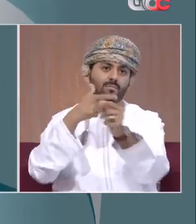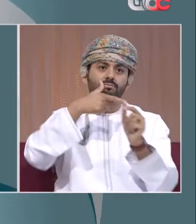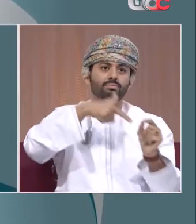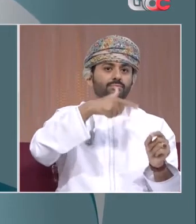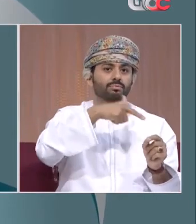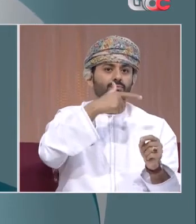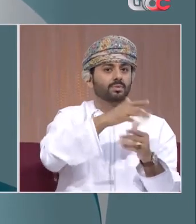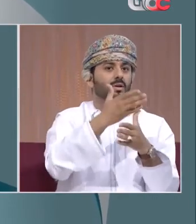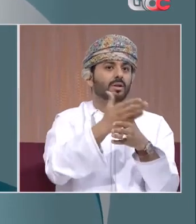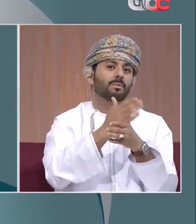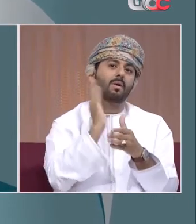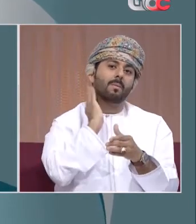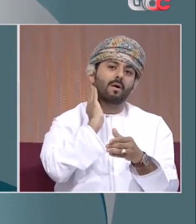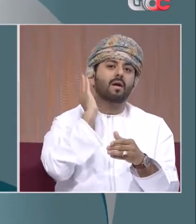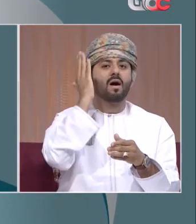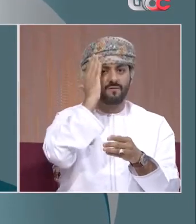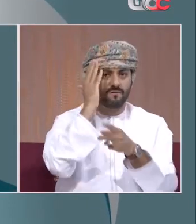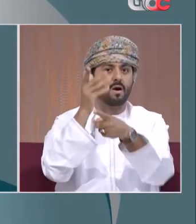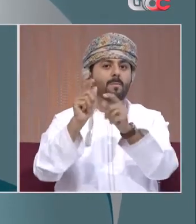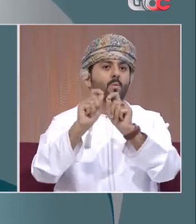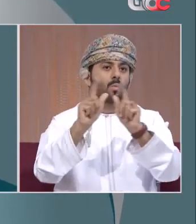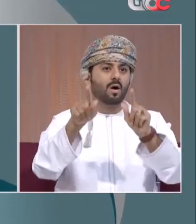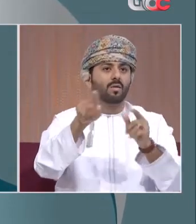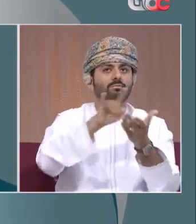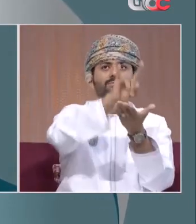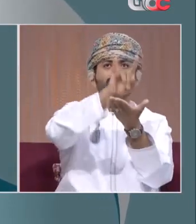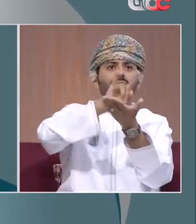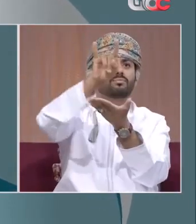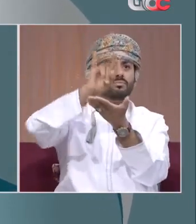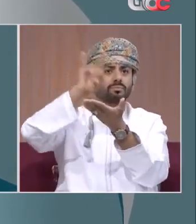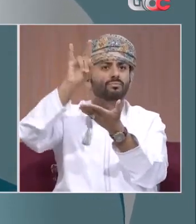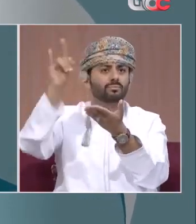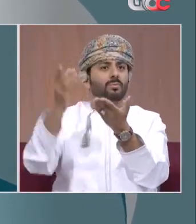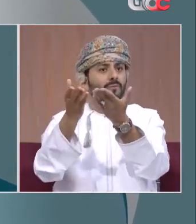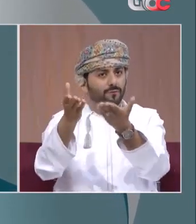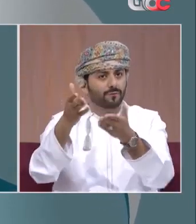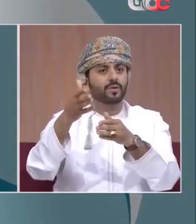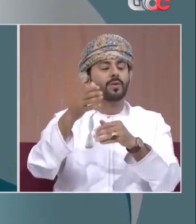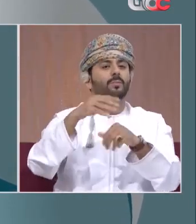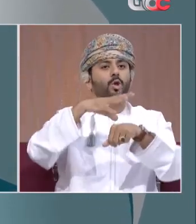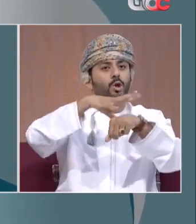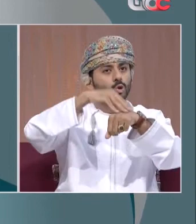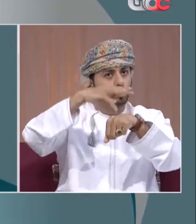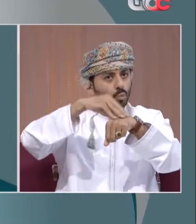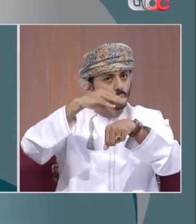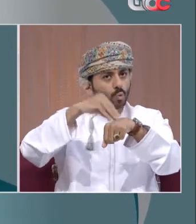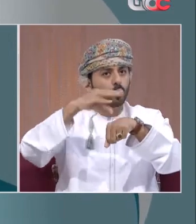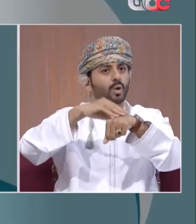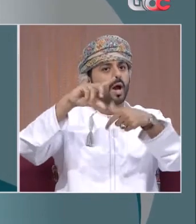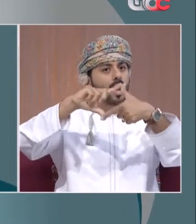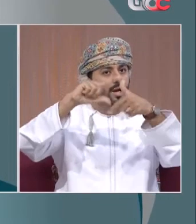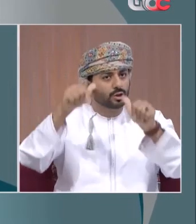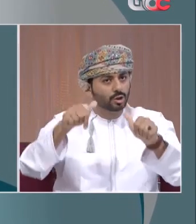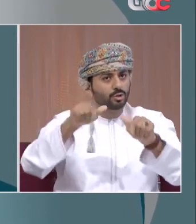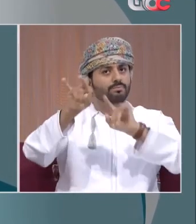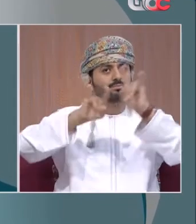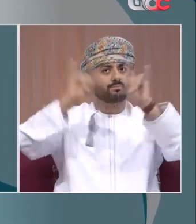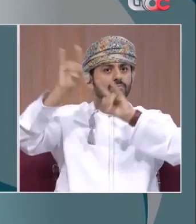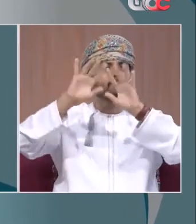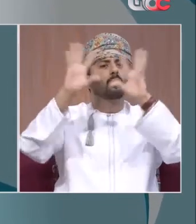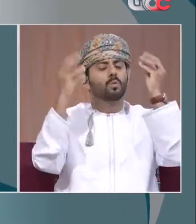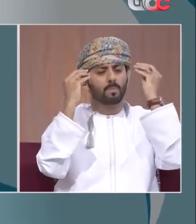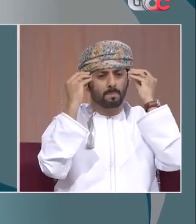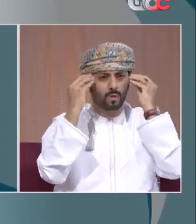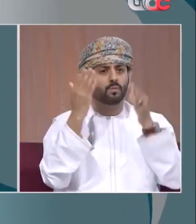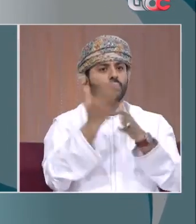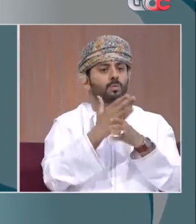ويجب على تثقيف الأسر بأن الأشخاص ذوي الإعاقة طبعا منتجين وفاعلين، وأيضا طبعا الدكتورة هي مشاركة